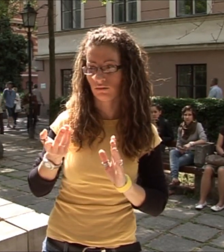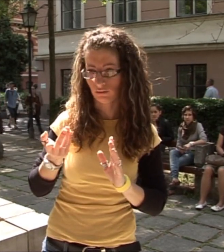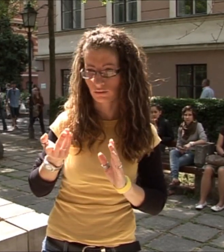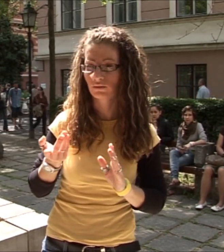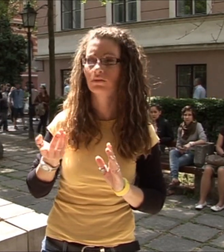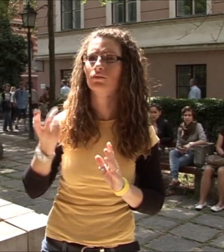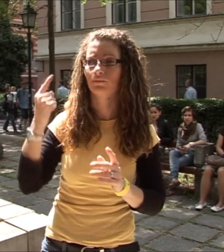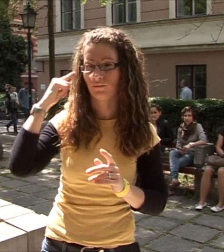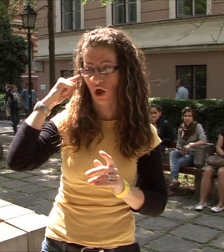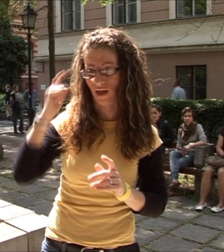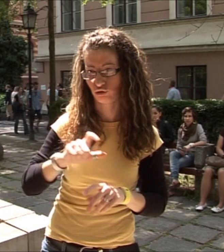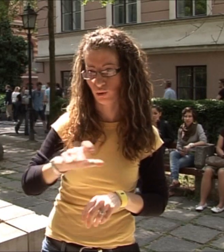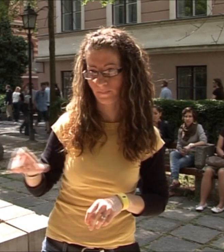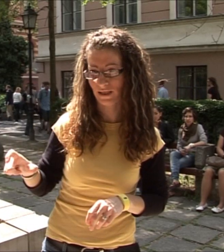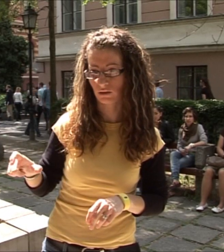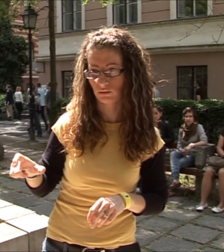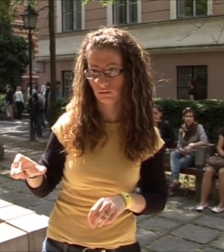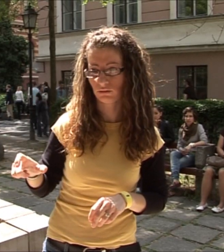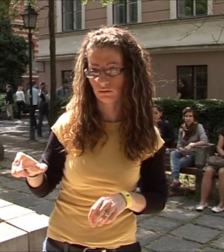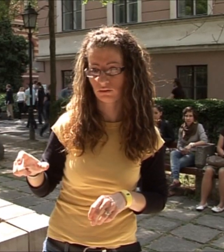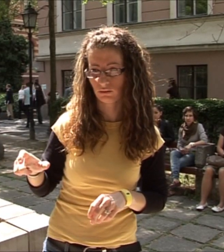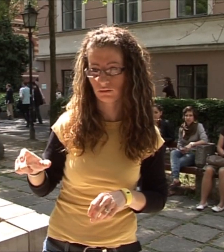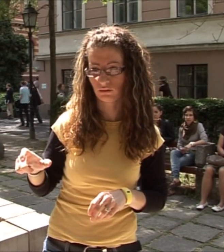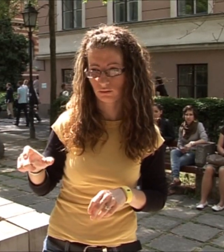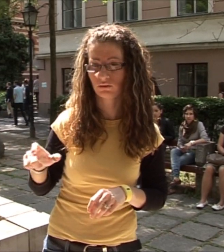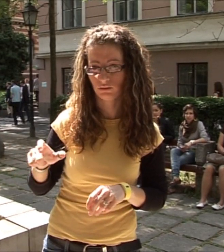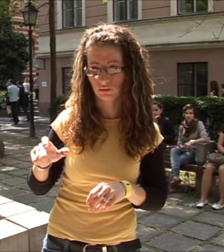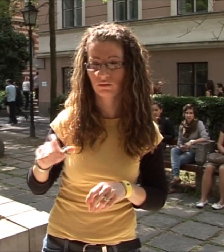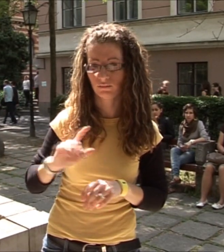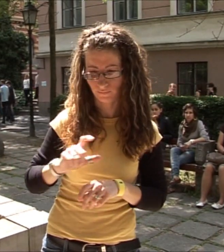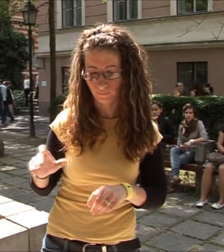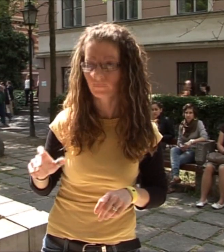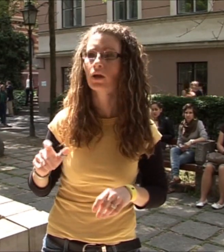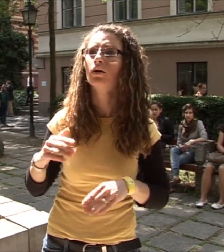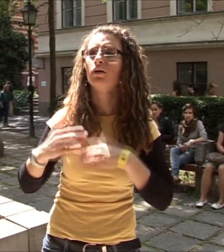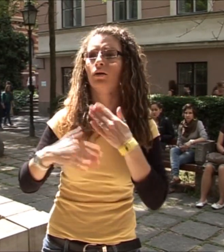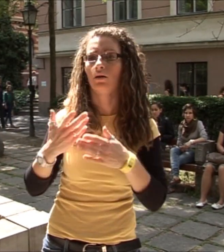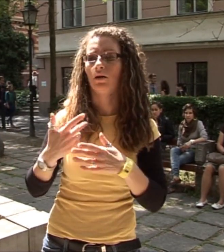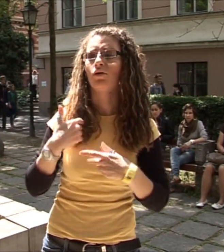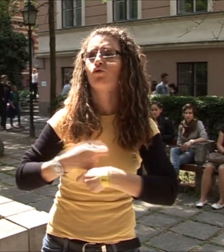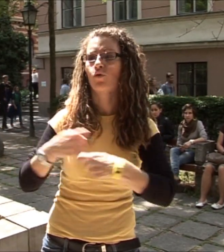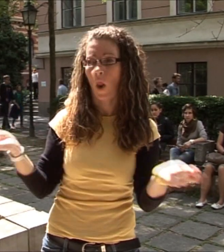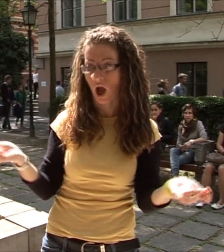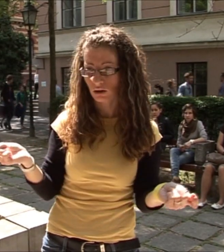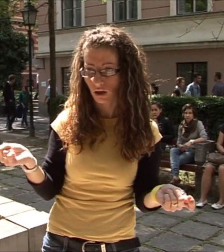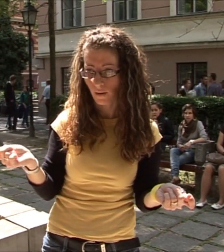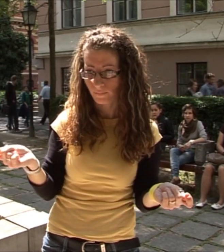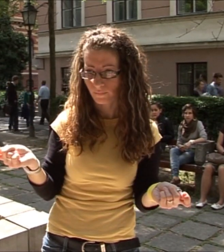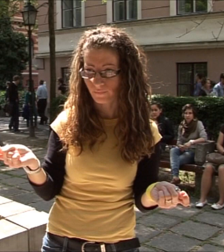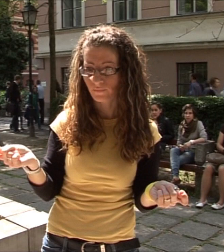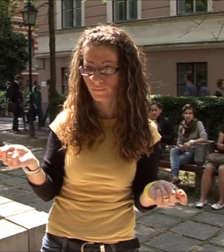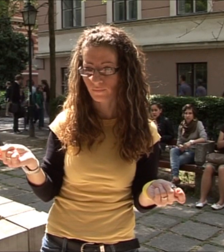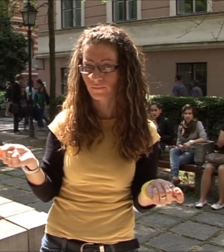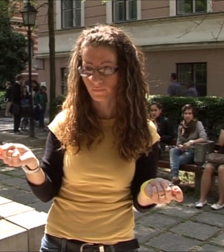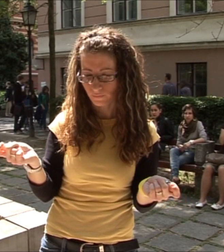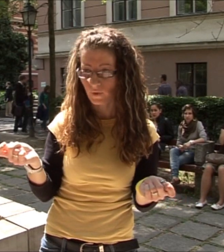beszédtechnikából hangképzésből a haláérülésem miatt úy emiatt